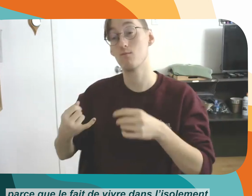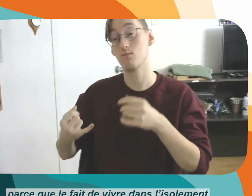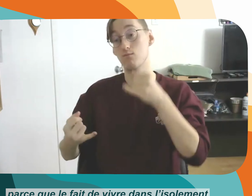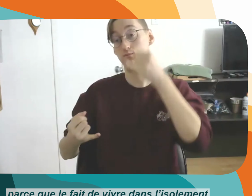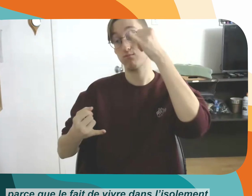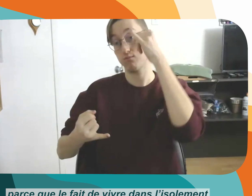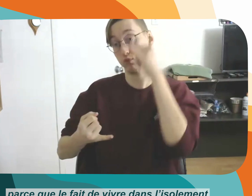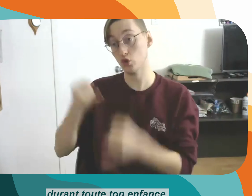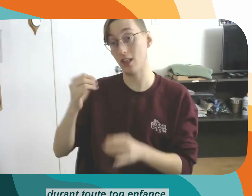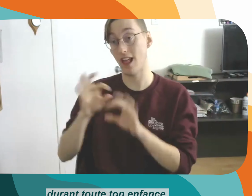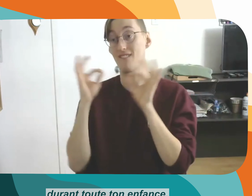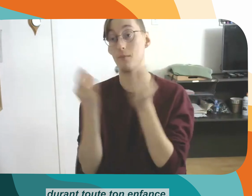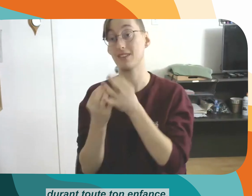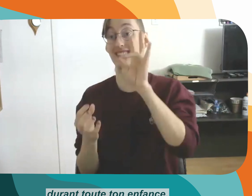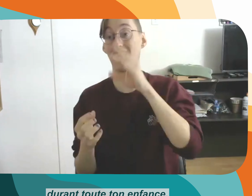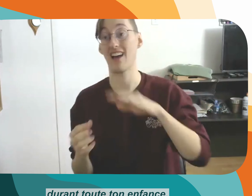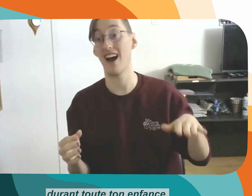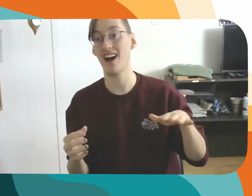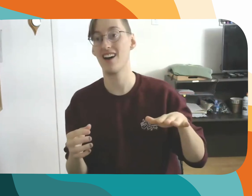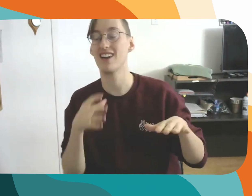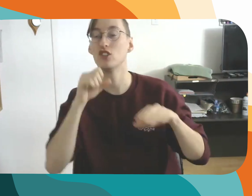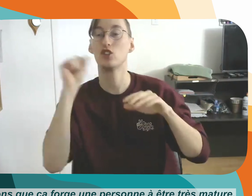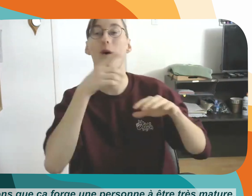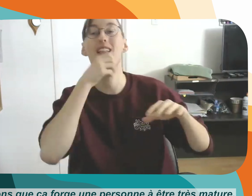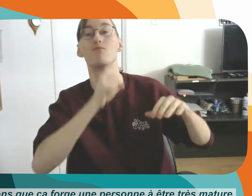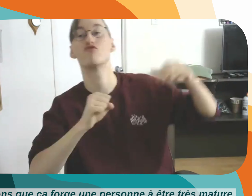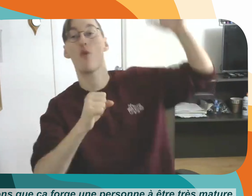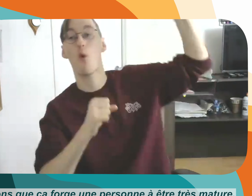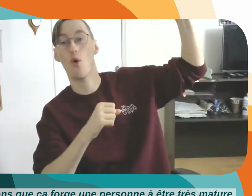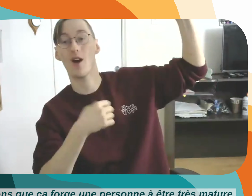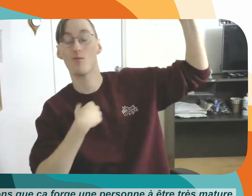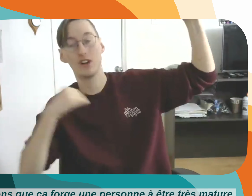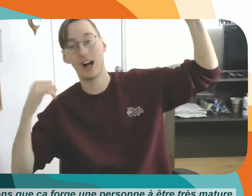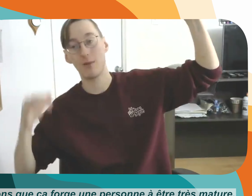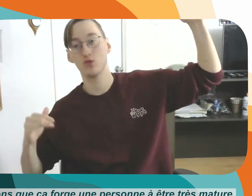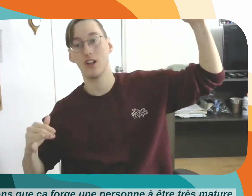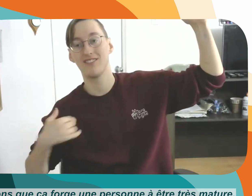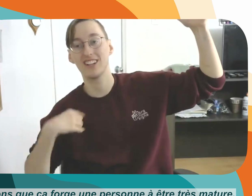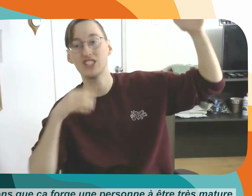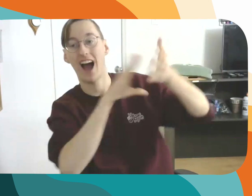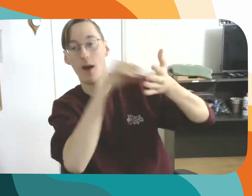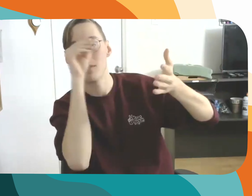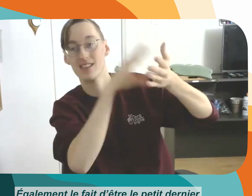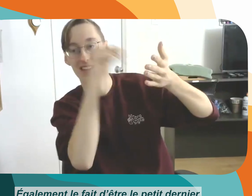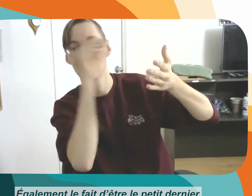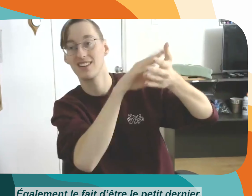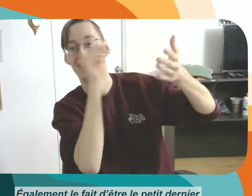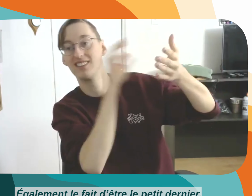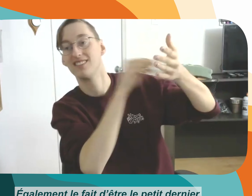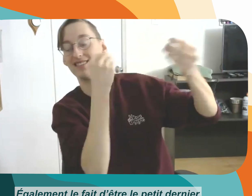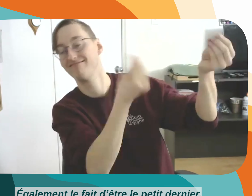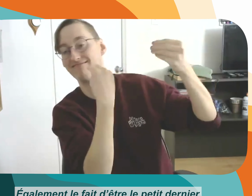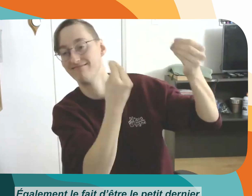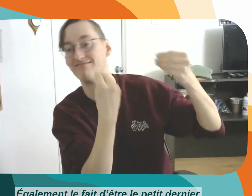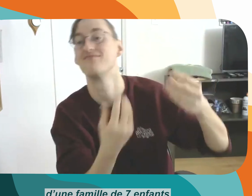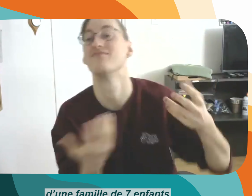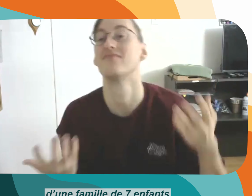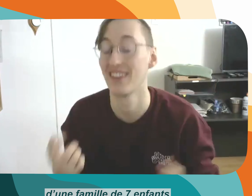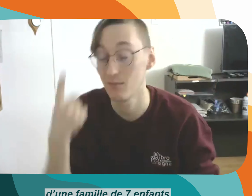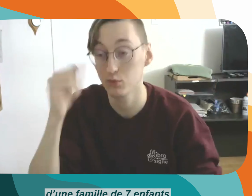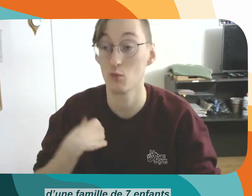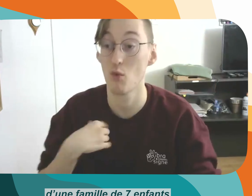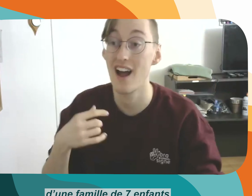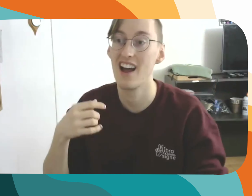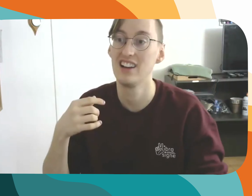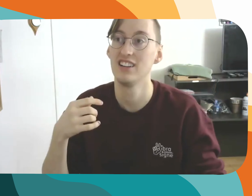que le fait de vivre dans l'isolement durant toute ton enfance, disons que ça forge une personne à être très mature. Également, le fait d'être le petit dernier d'une